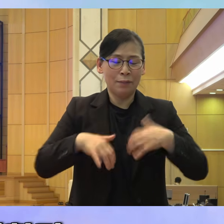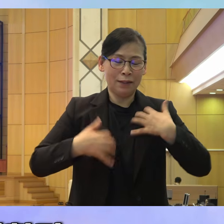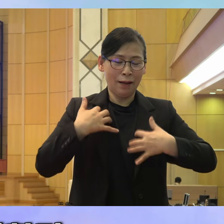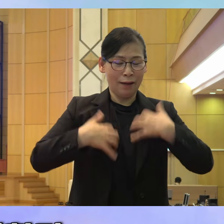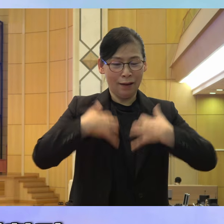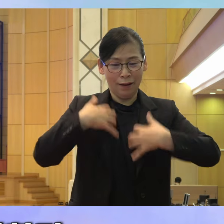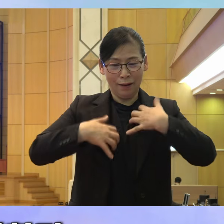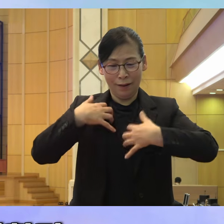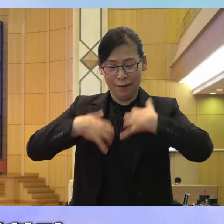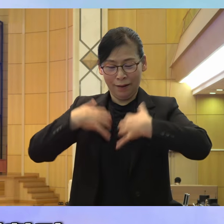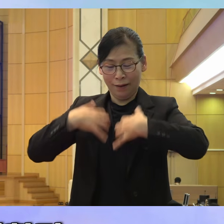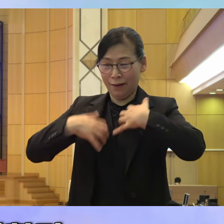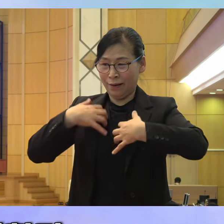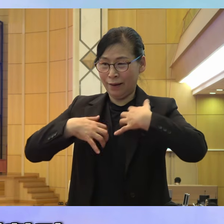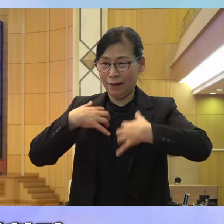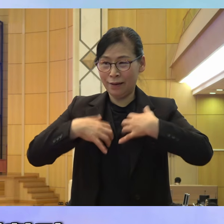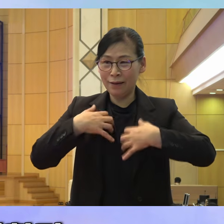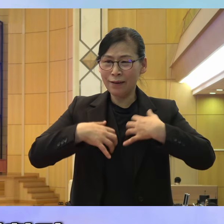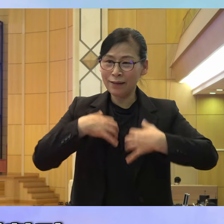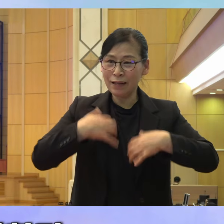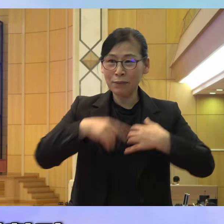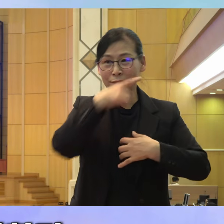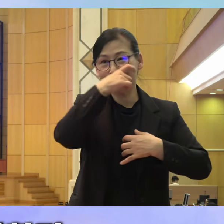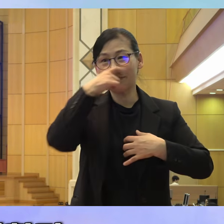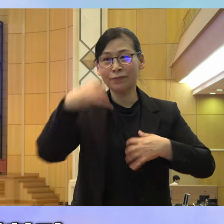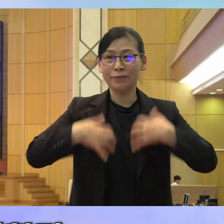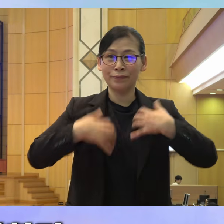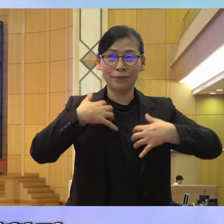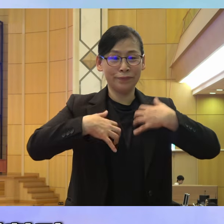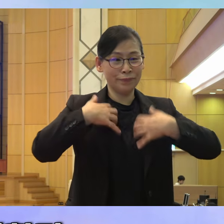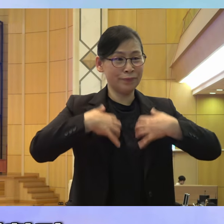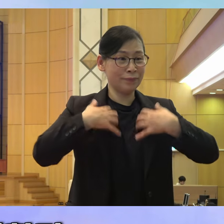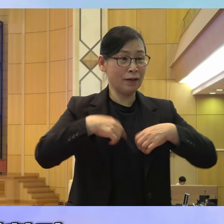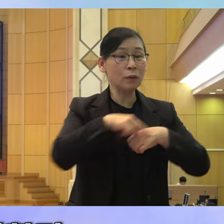날마다 호화롭게 즐기더라. 부자로서